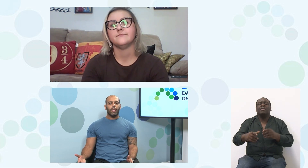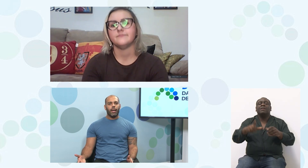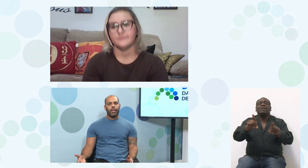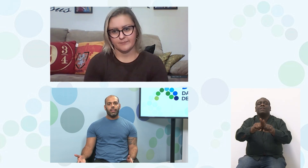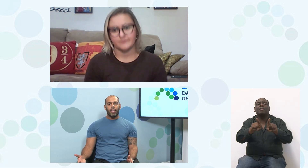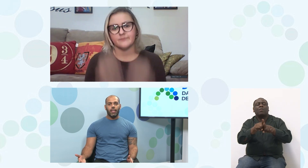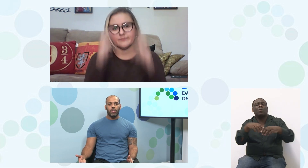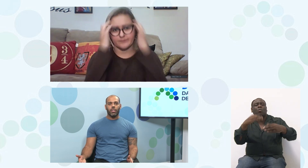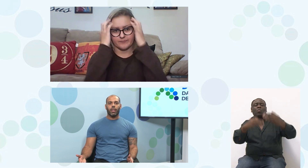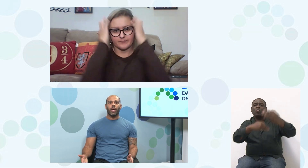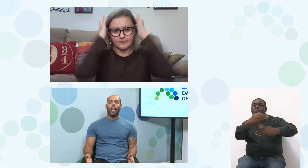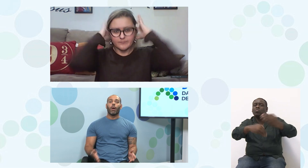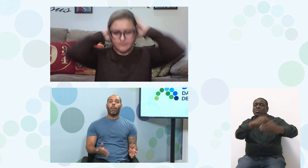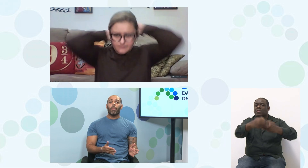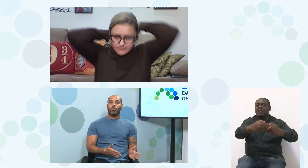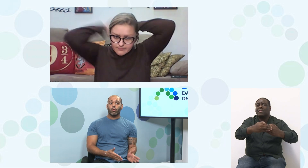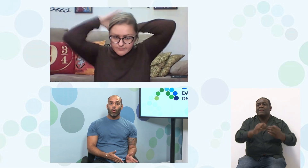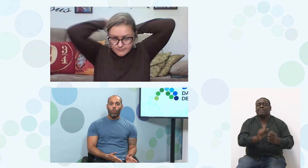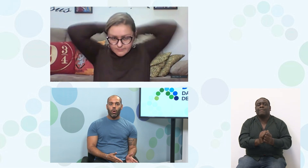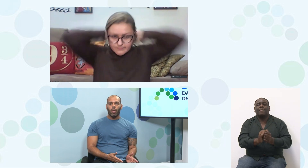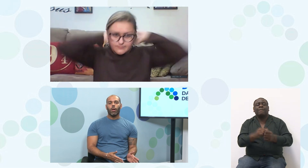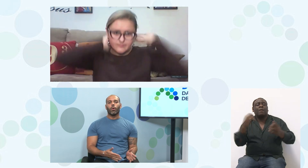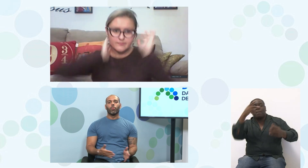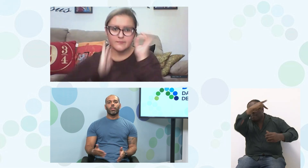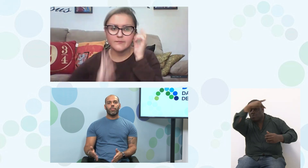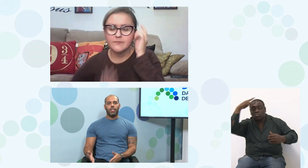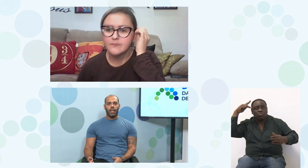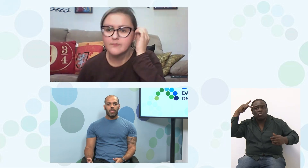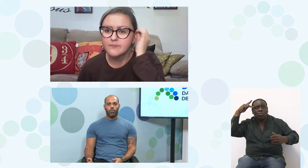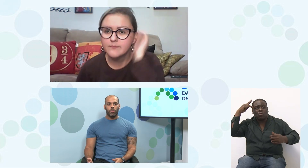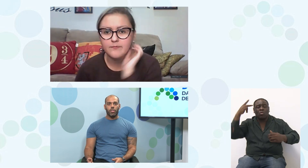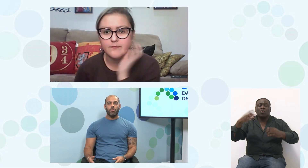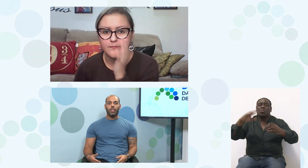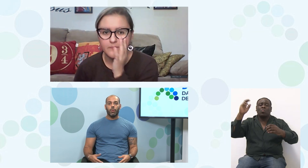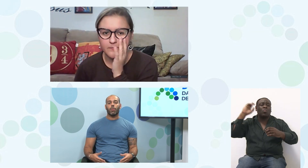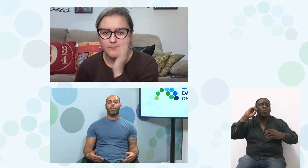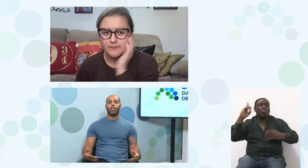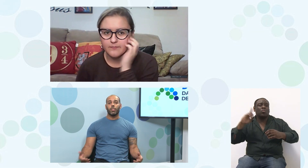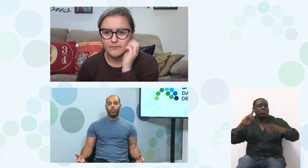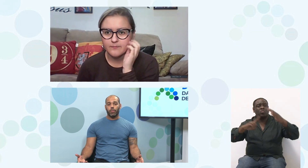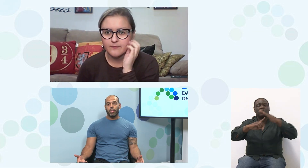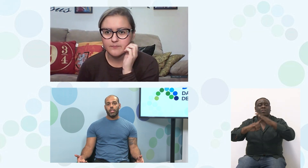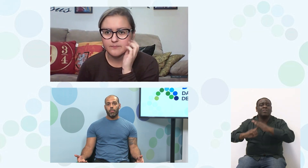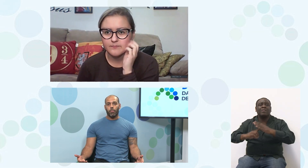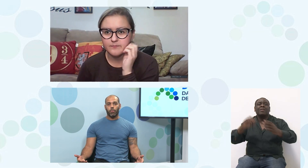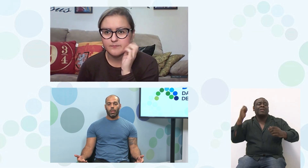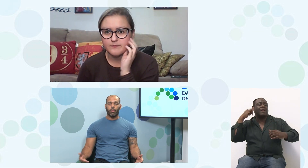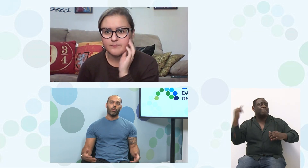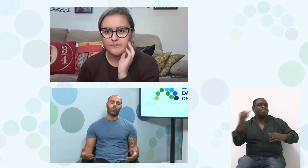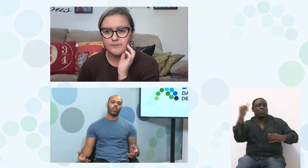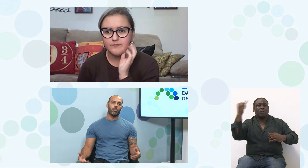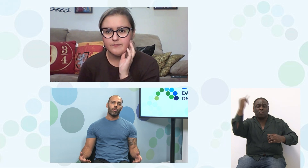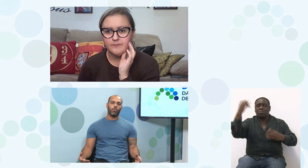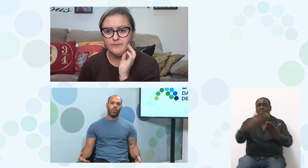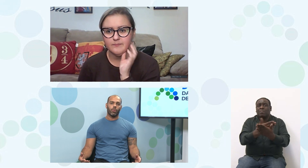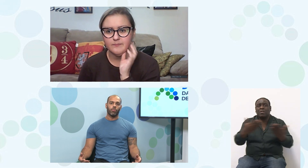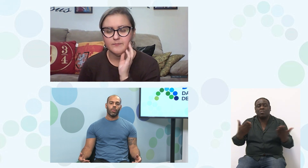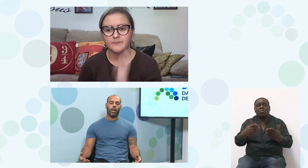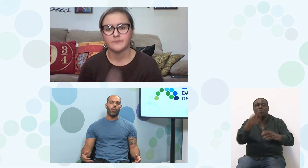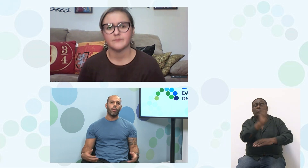qualquer característica, é uma pessoa com deficiência auditiva, então isso é bastante importante também para que os nossos professores